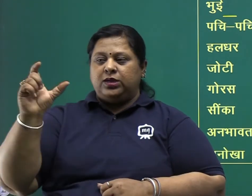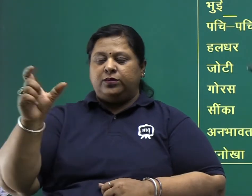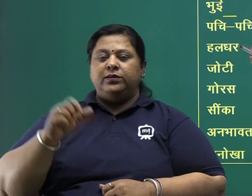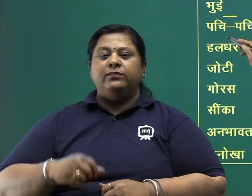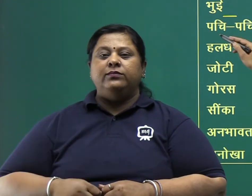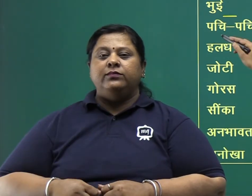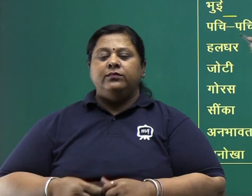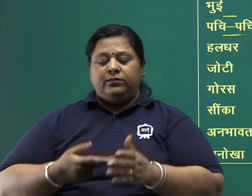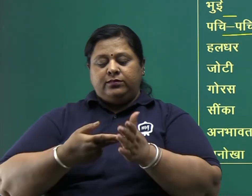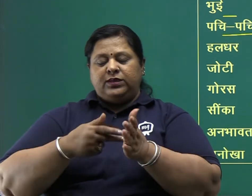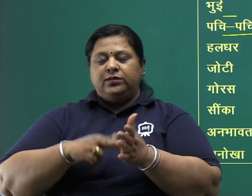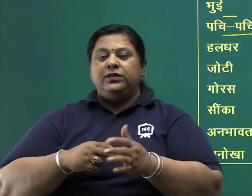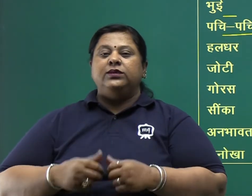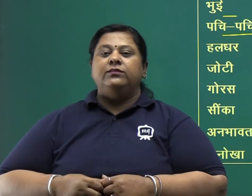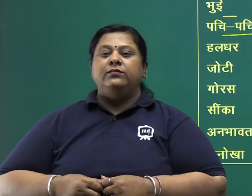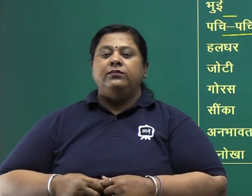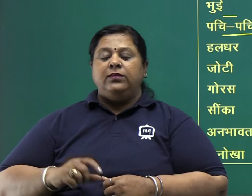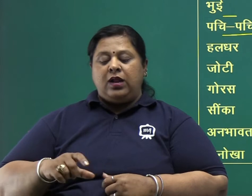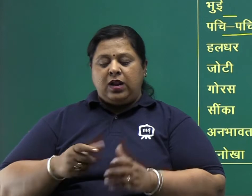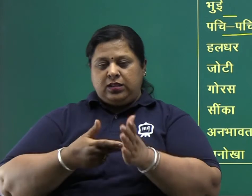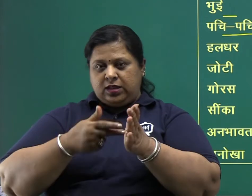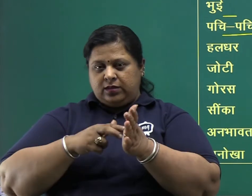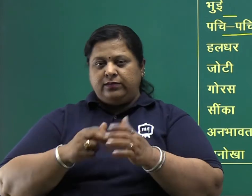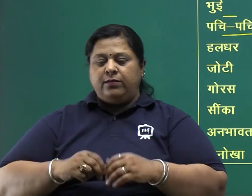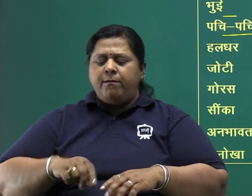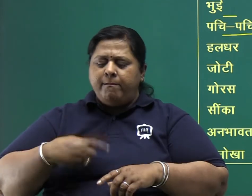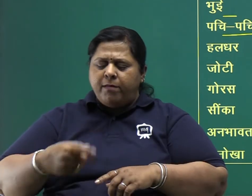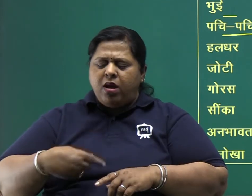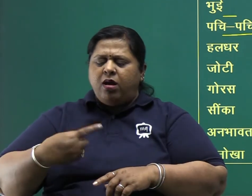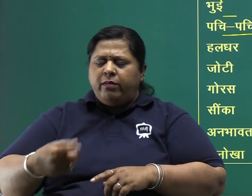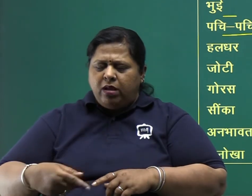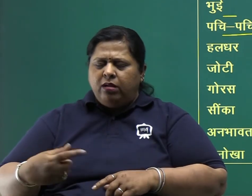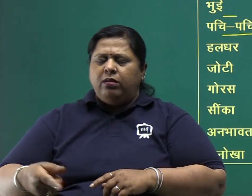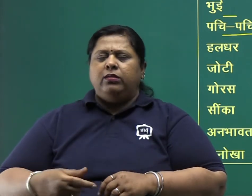शब्द पची पची, अर्थ होगा बार बार।